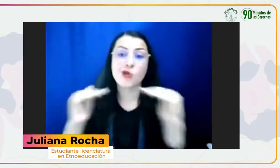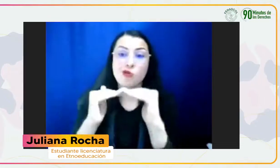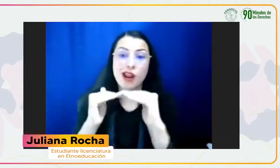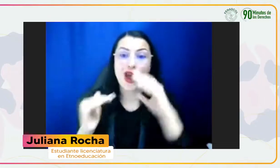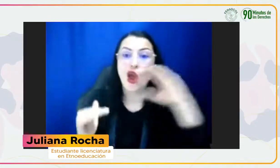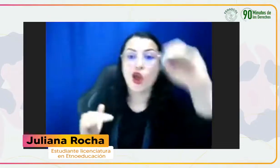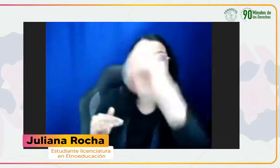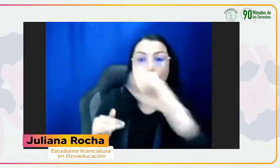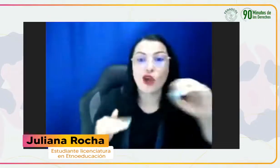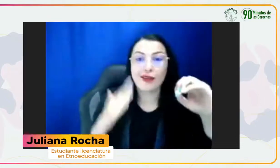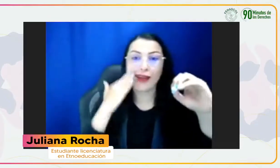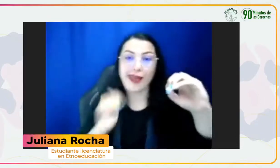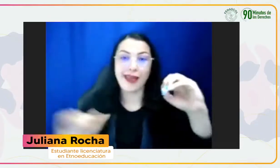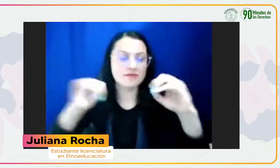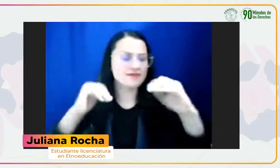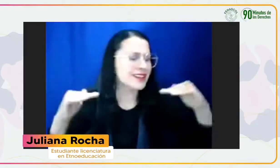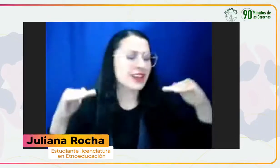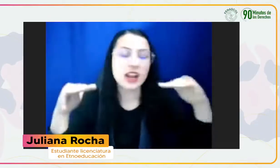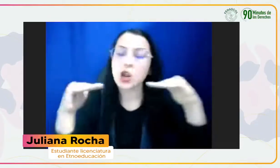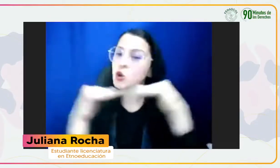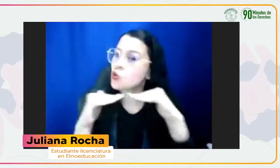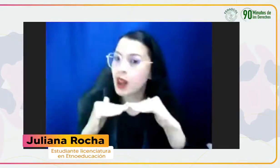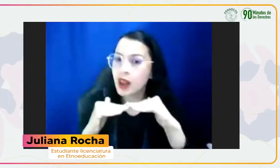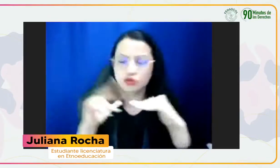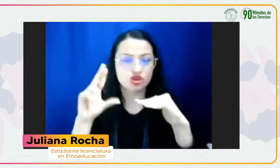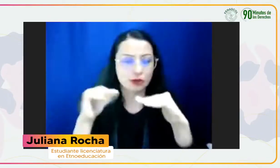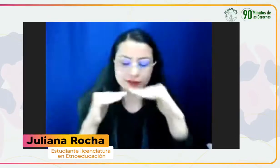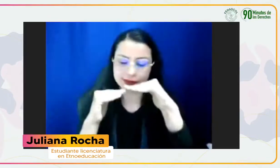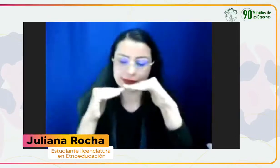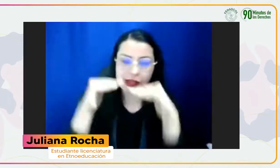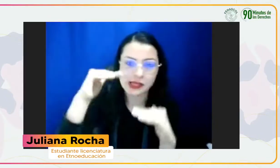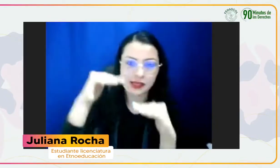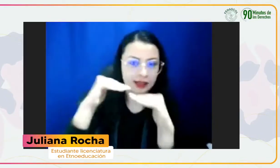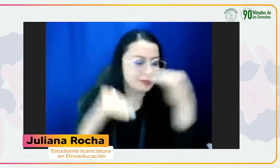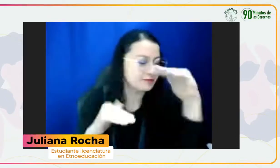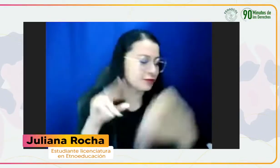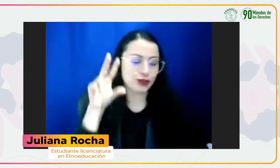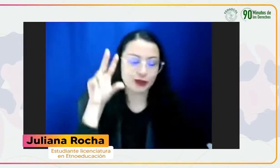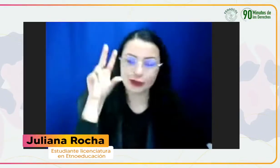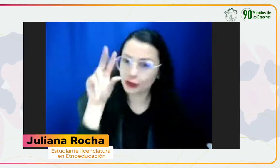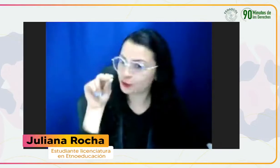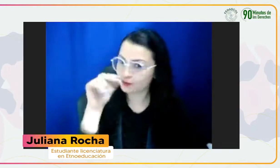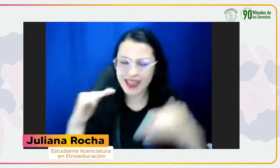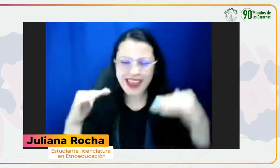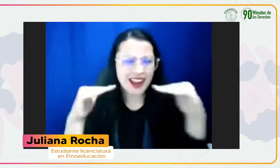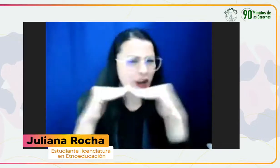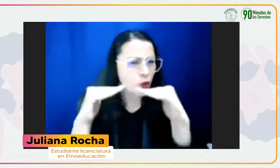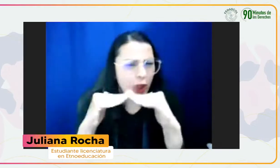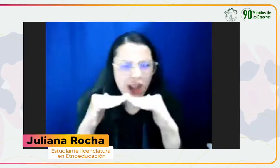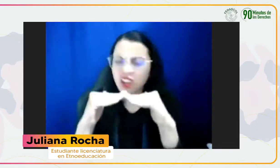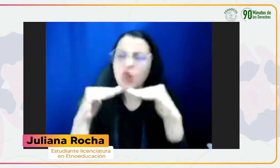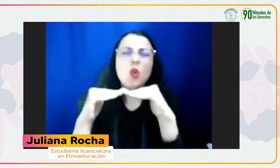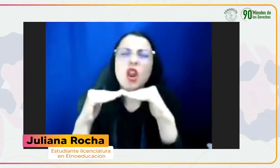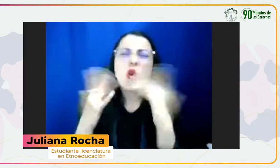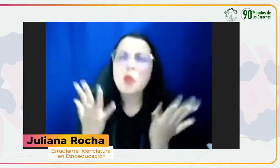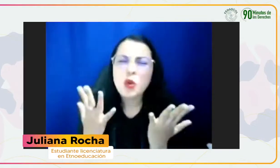menciono, dice que somos iguales, tanto hombres como mujeres, que no debe haber esta diferencia o esta